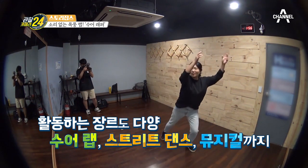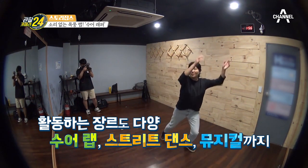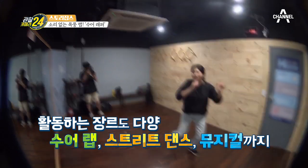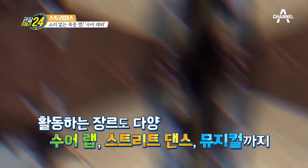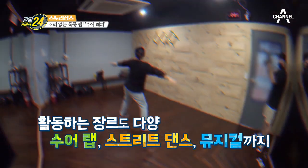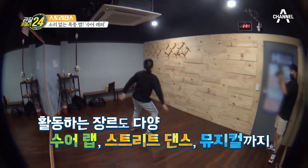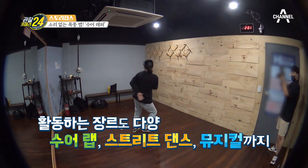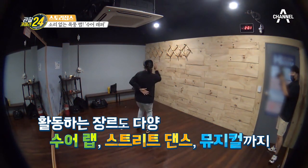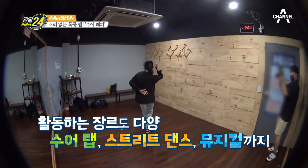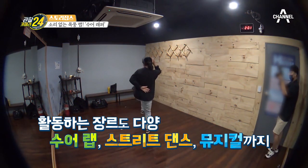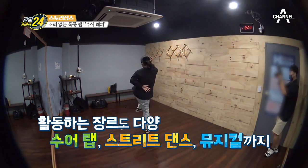춤이 없다.